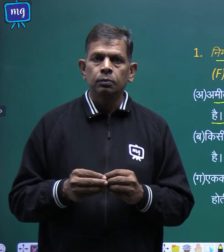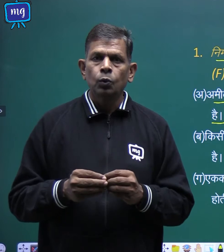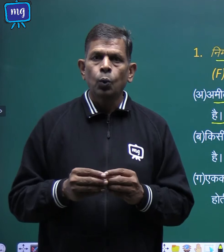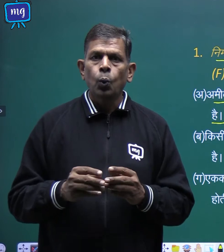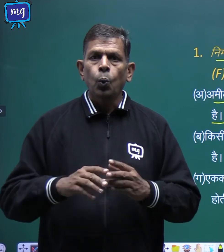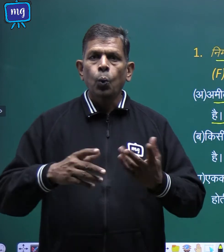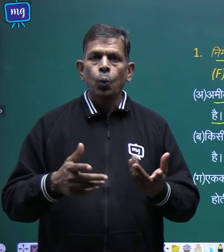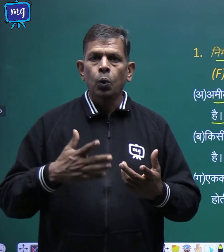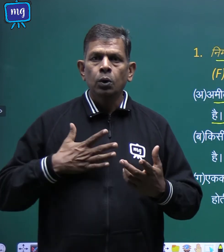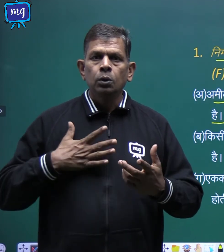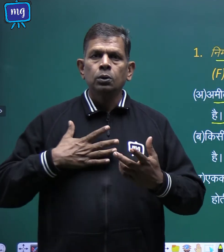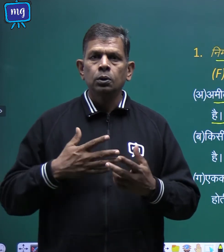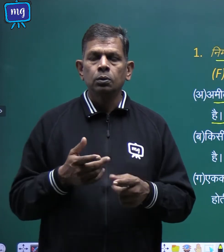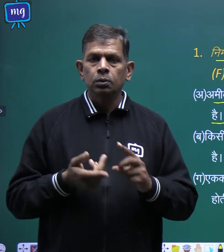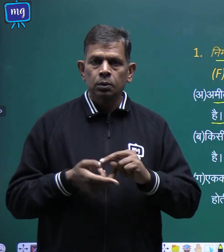किसी जीव की